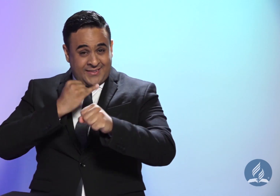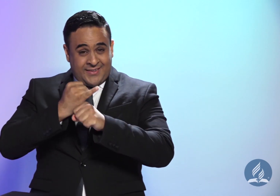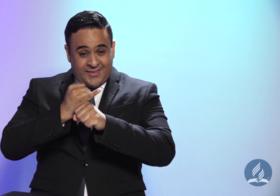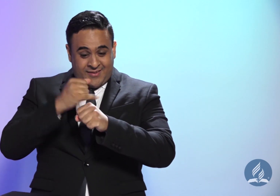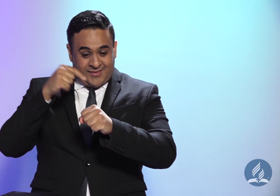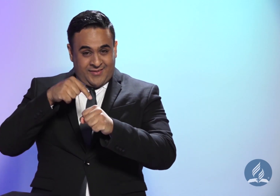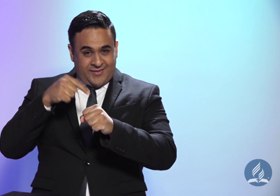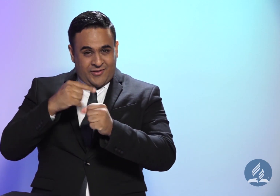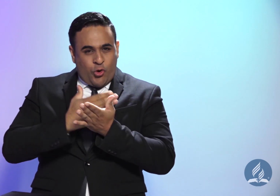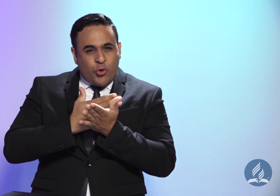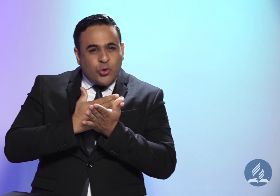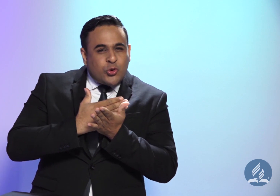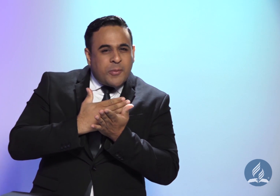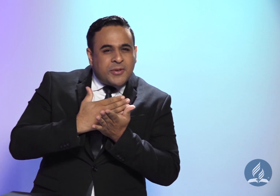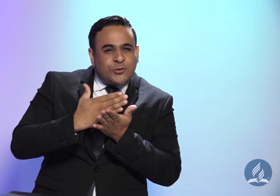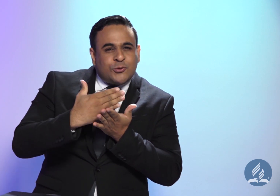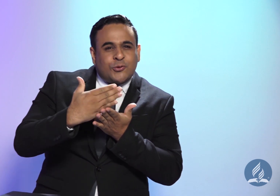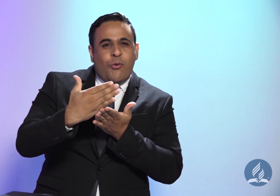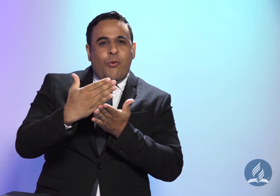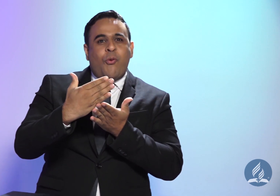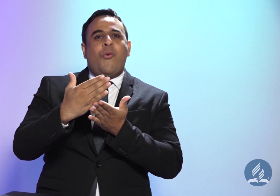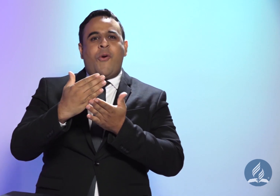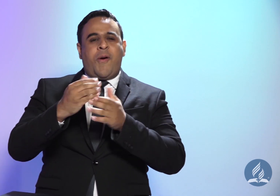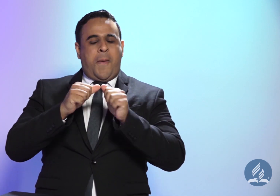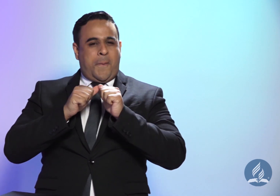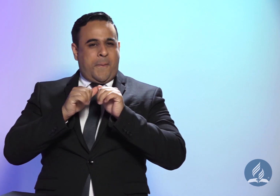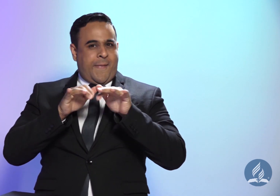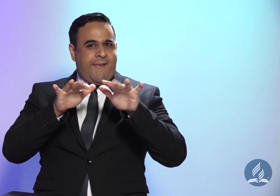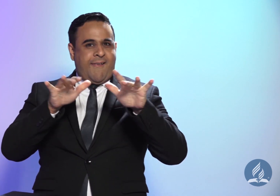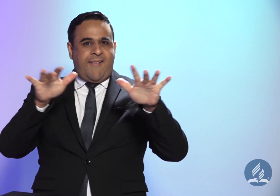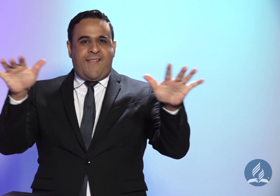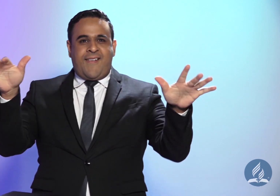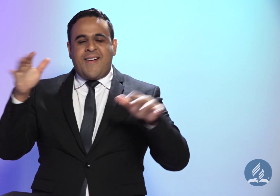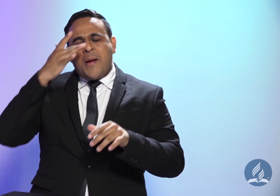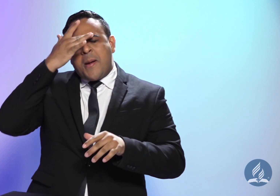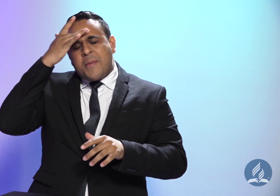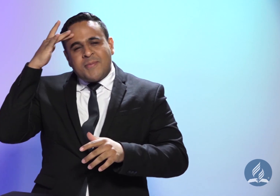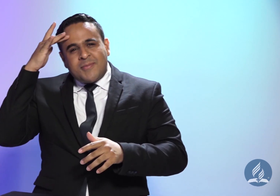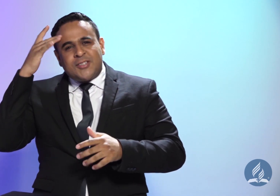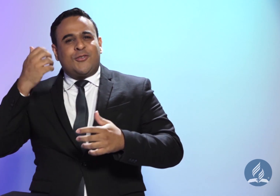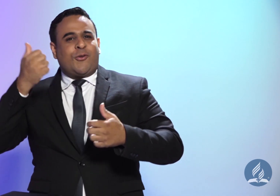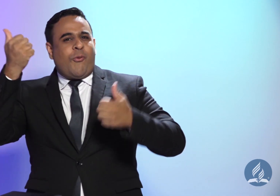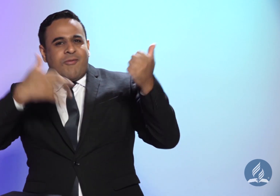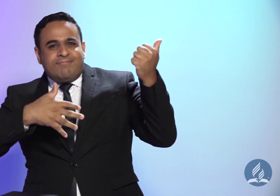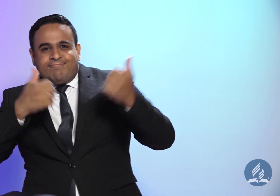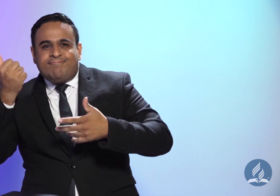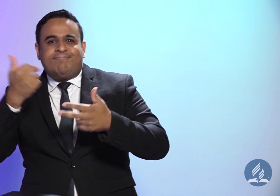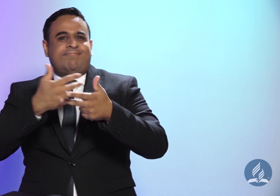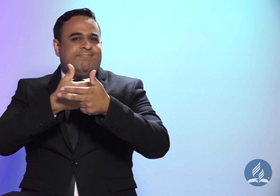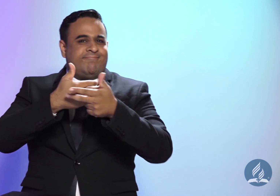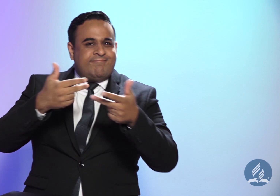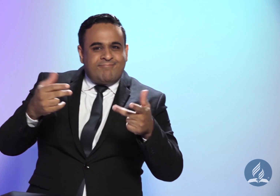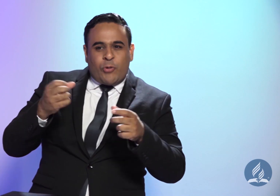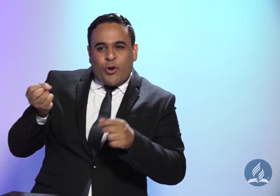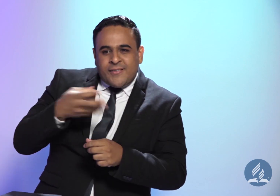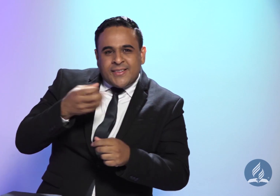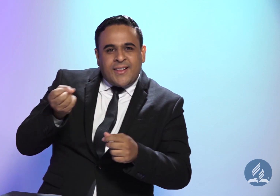muito importante. Você sabe que a gente, na internet, tem a facilidade